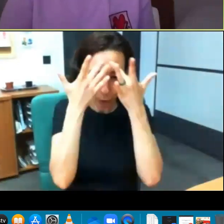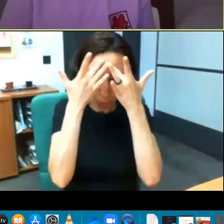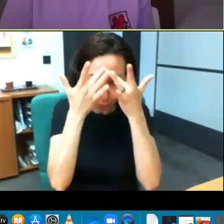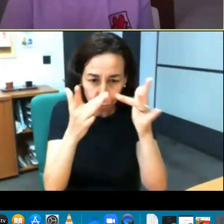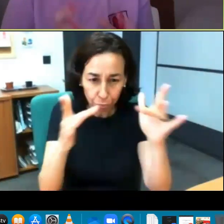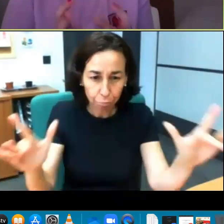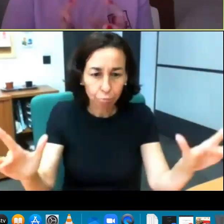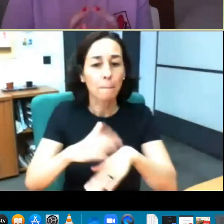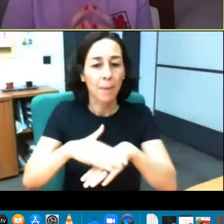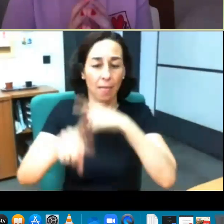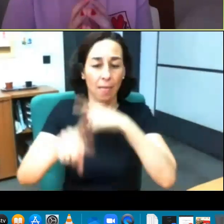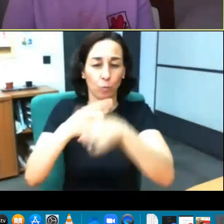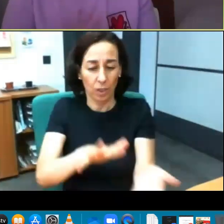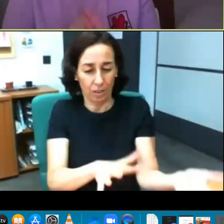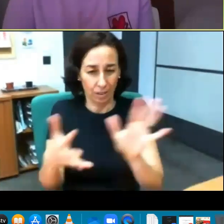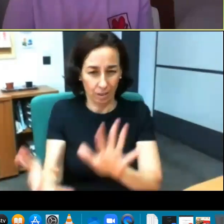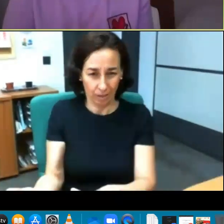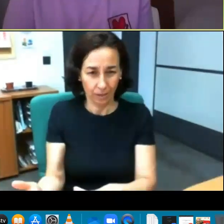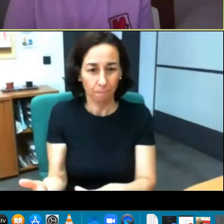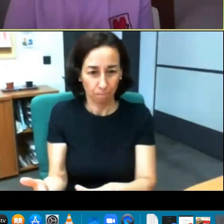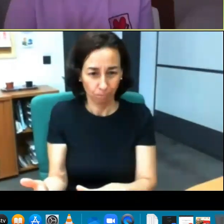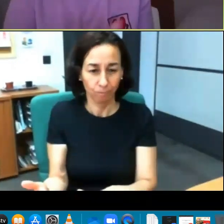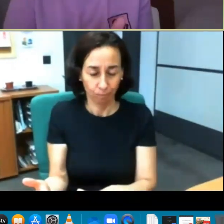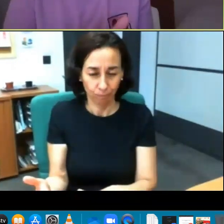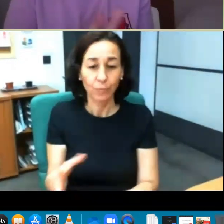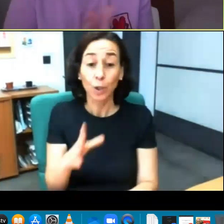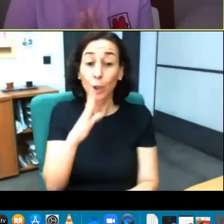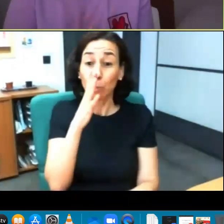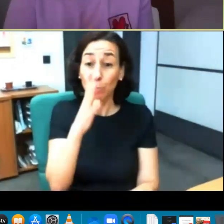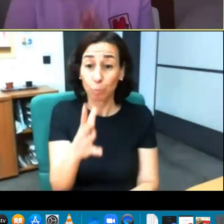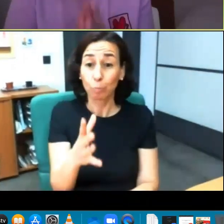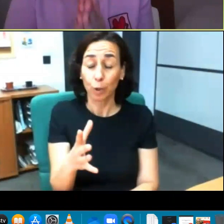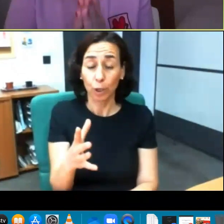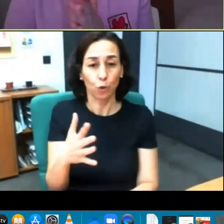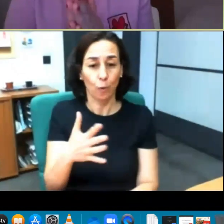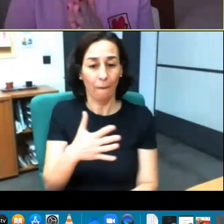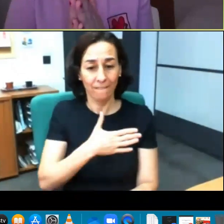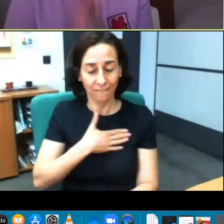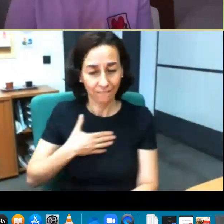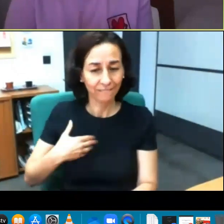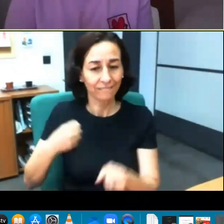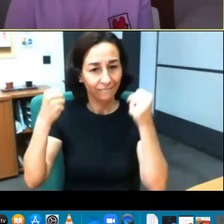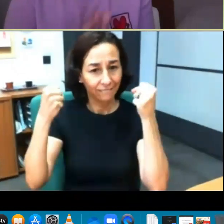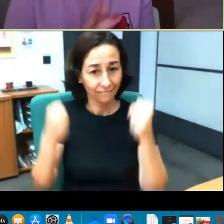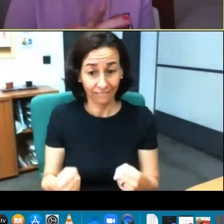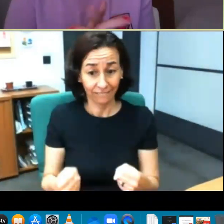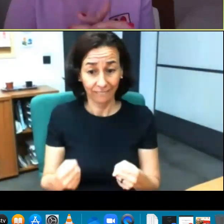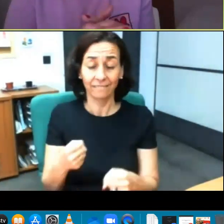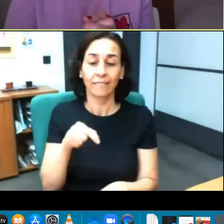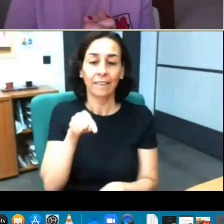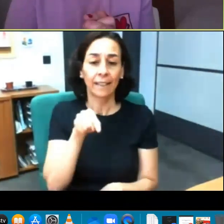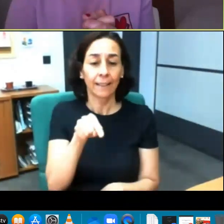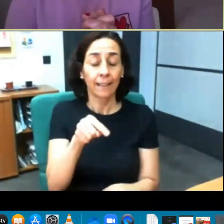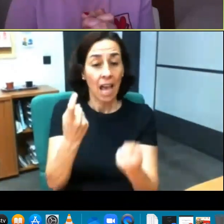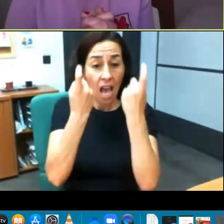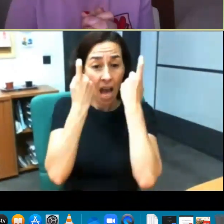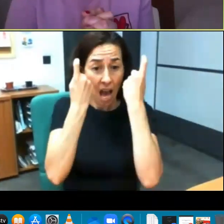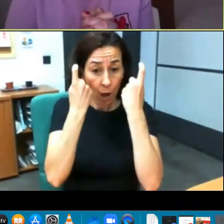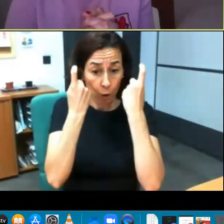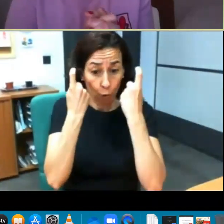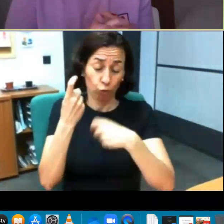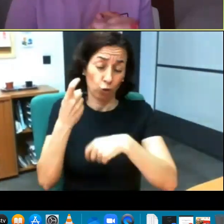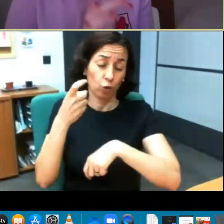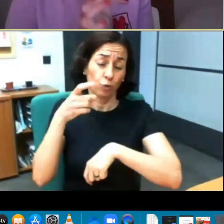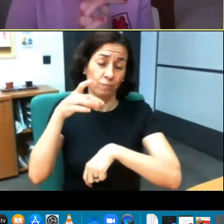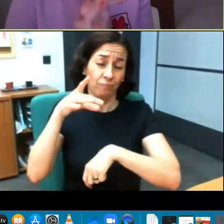¿no? Por eso yo creo que también quería hacer anteriormente hincapié en un poco todas estas repercusiones del alumnado con patologías poco